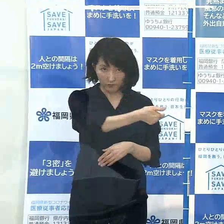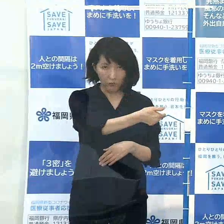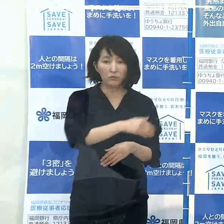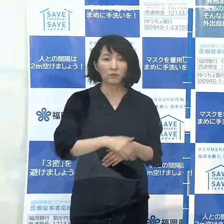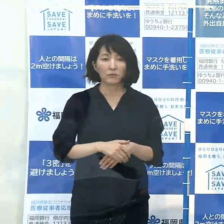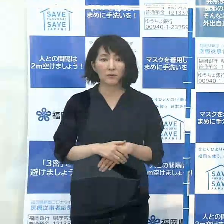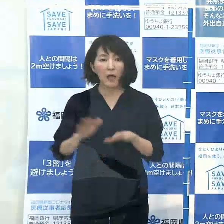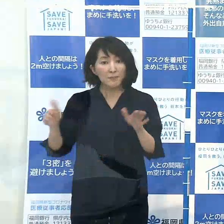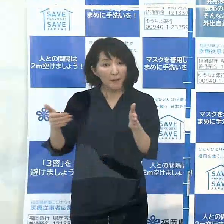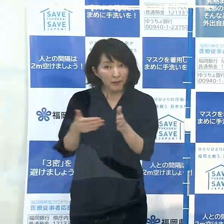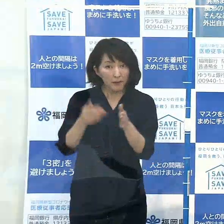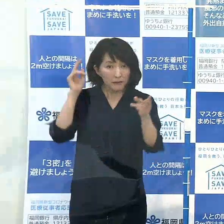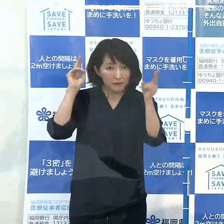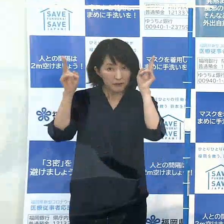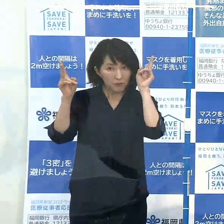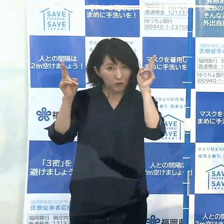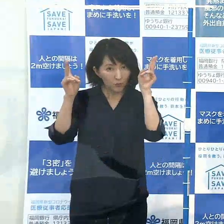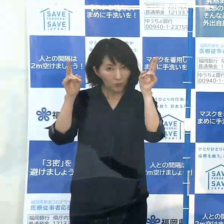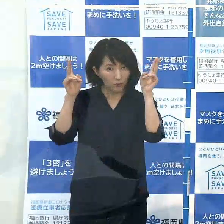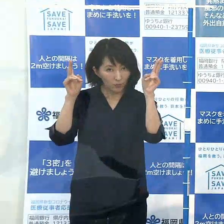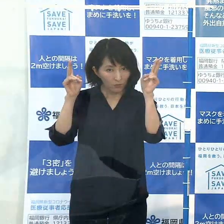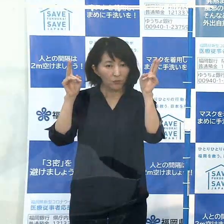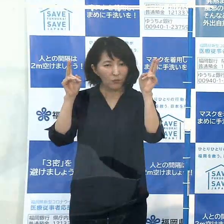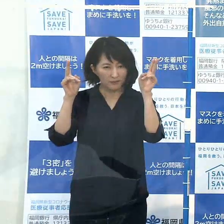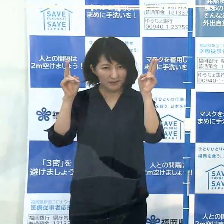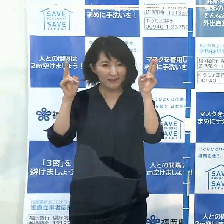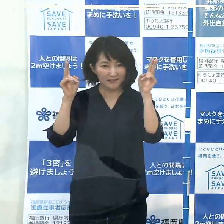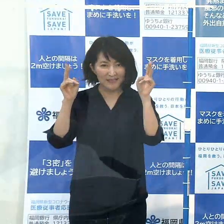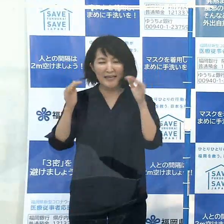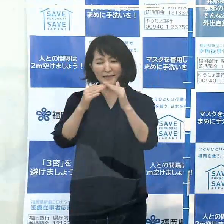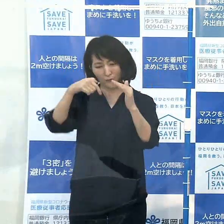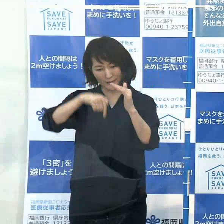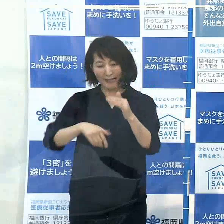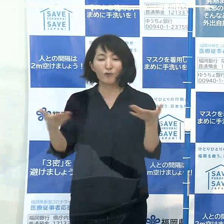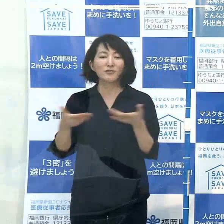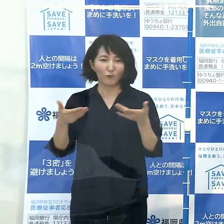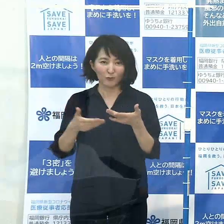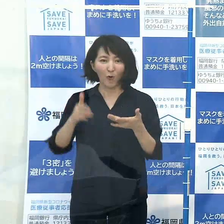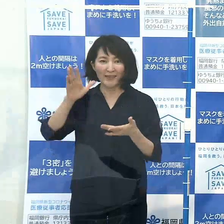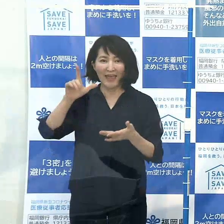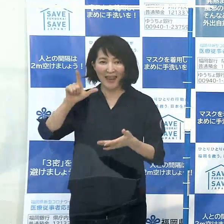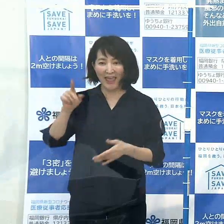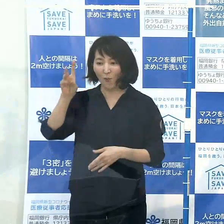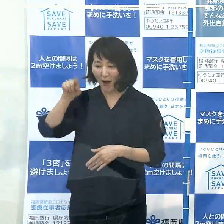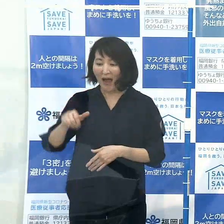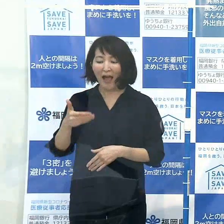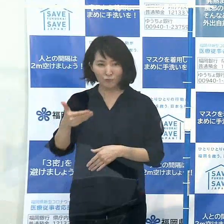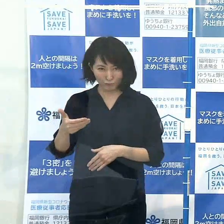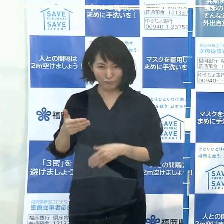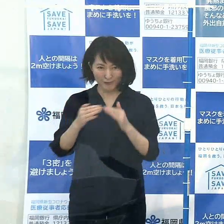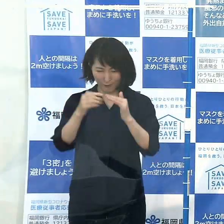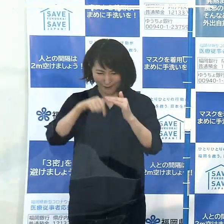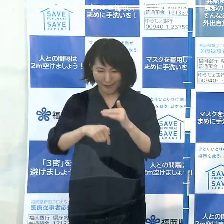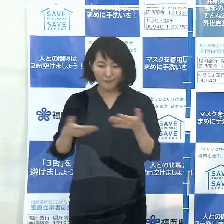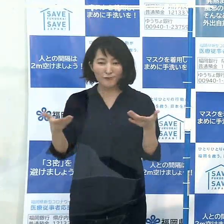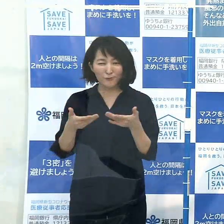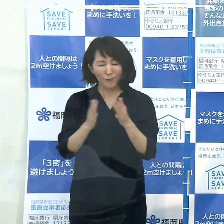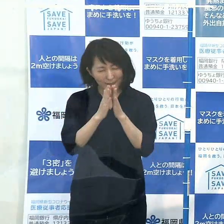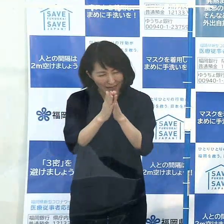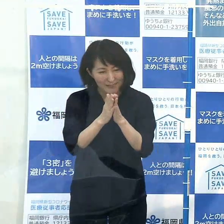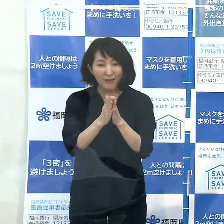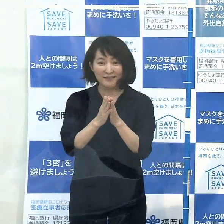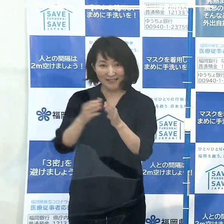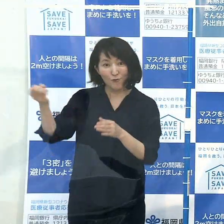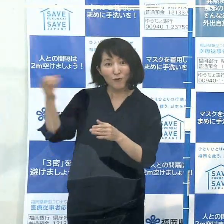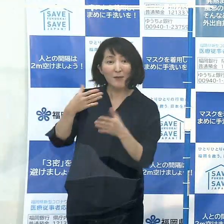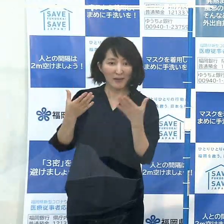これまでその企業がテレワークの呼びかけとかをされたかと思うんですけれども、はい、その人との接触